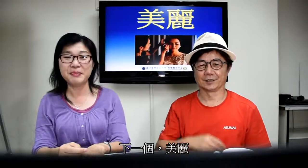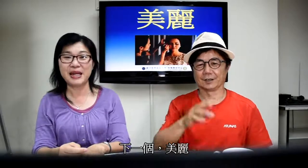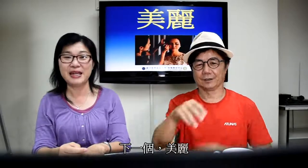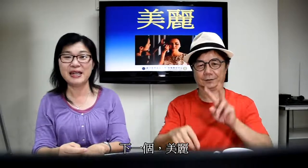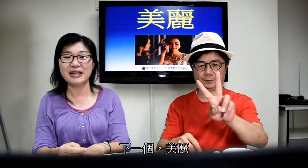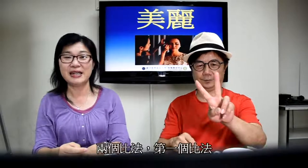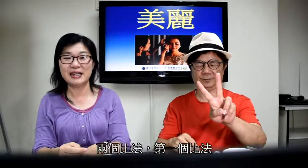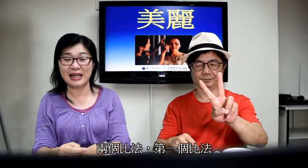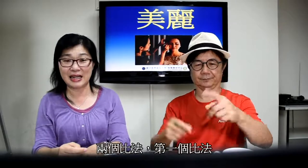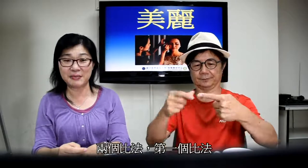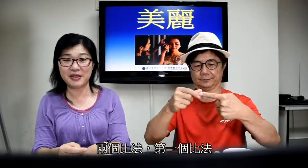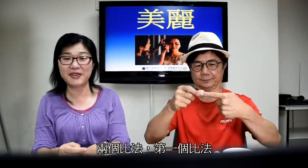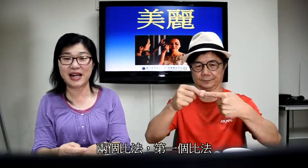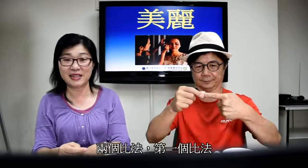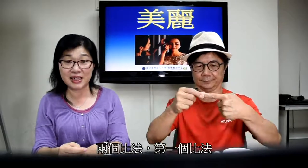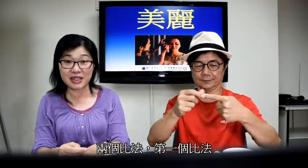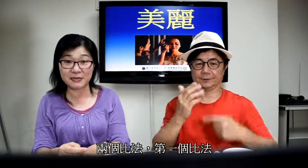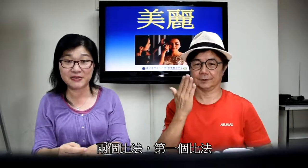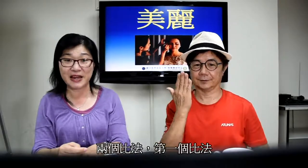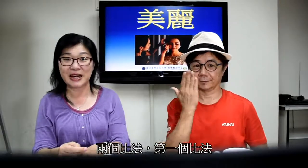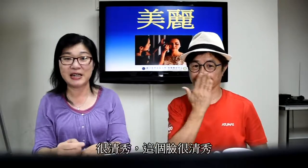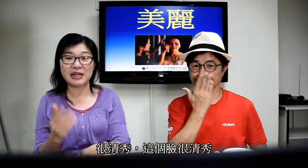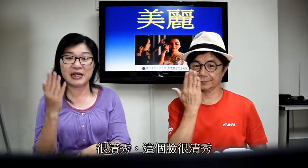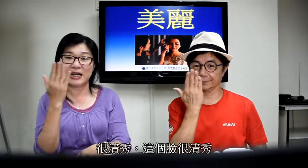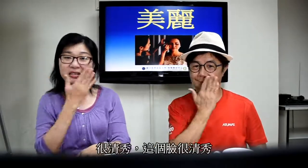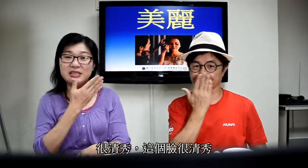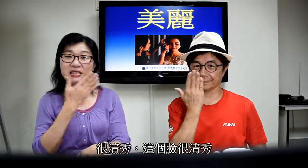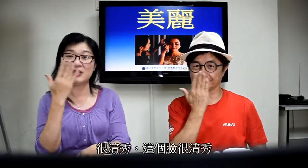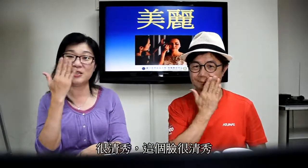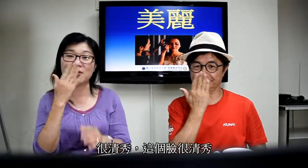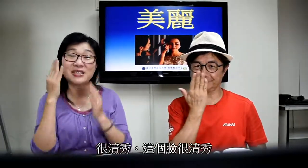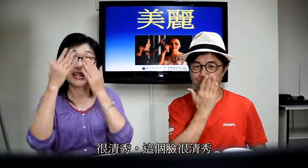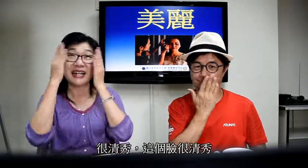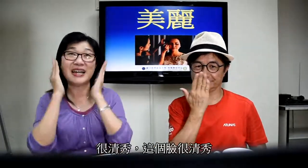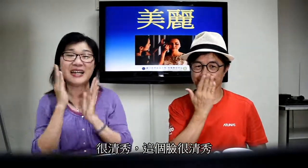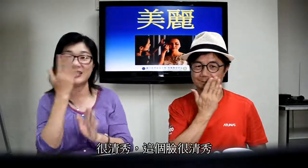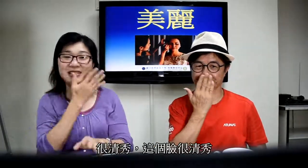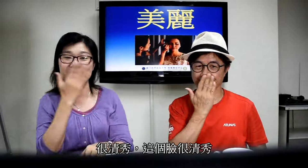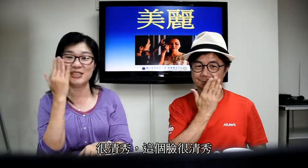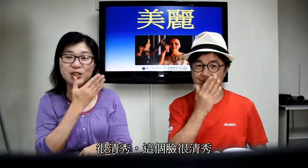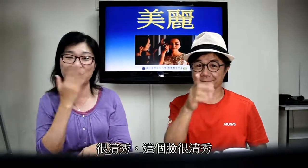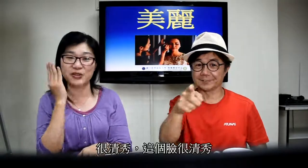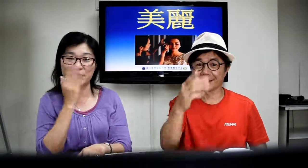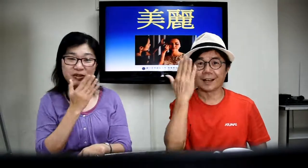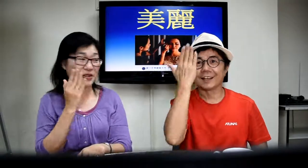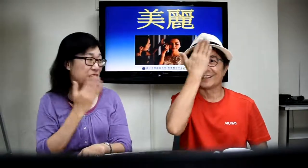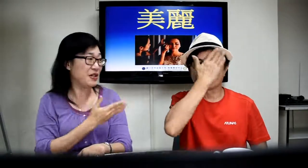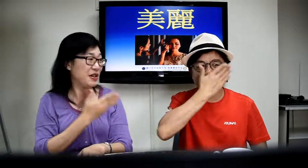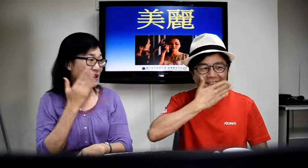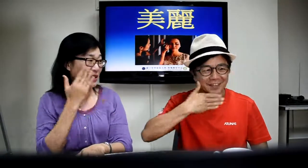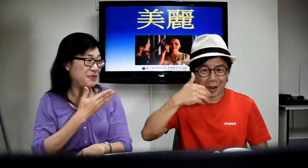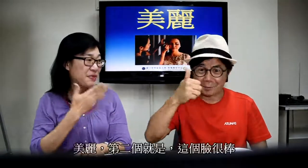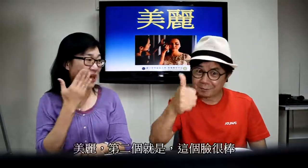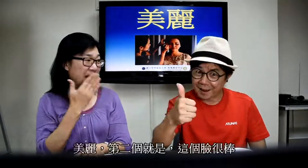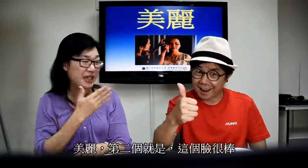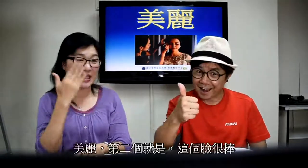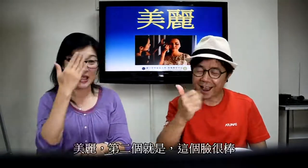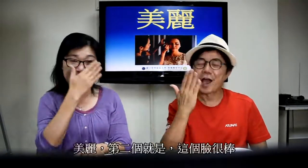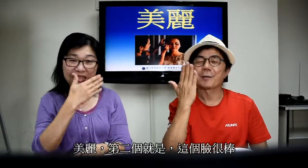丽，两个笔法，第一个笔法很清秀，这个脸很清秀，美丽。那第